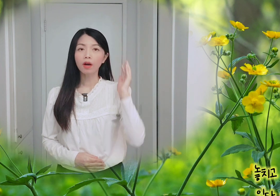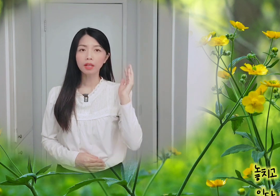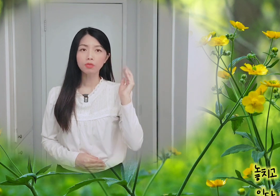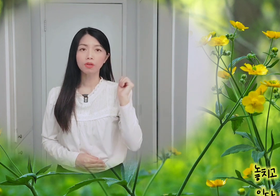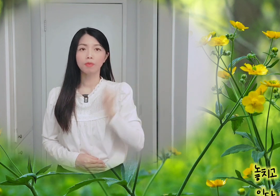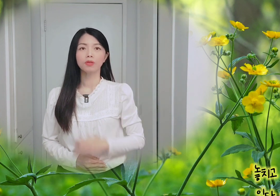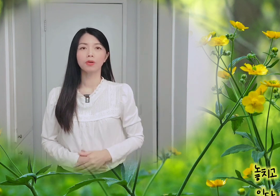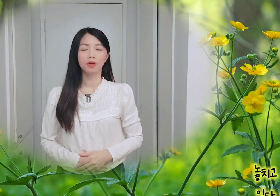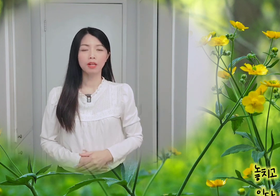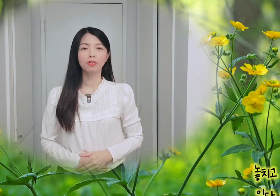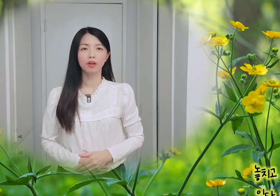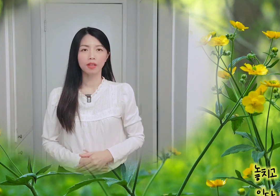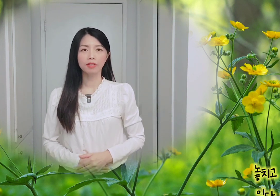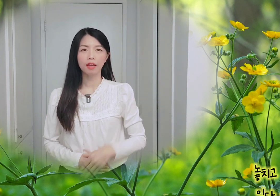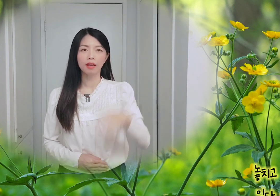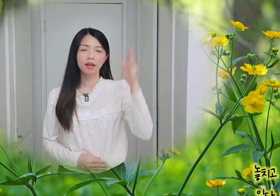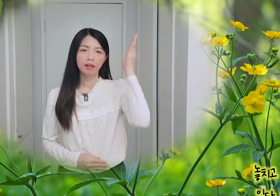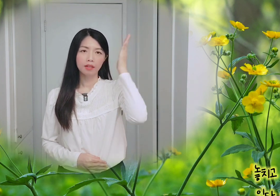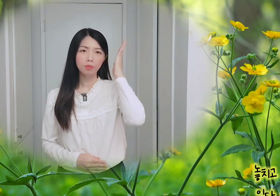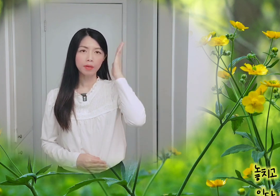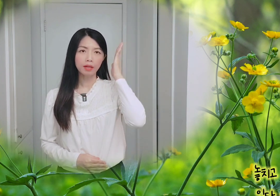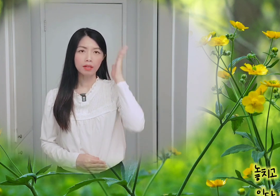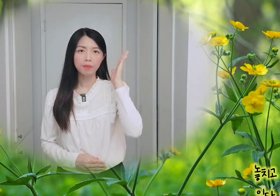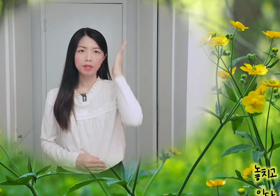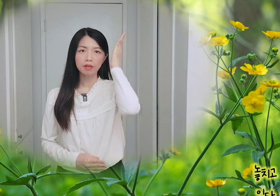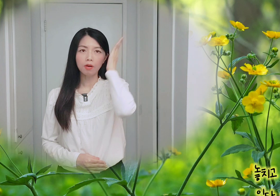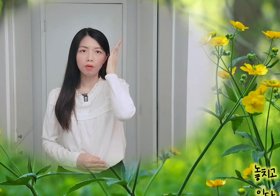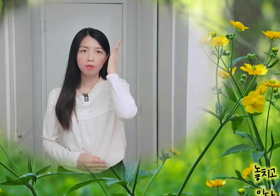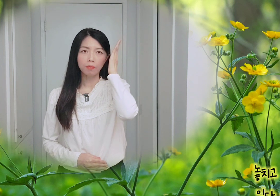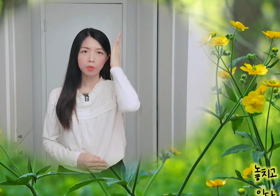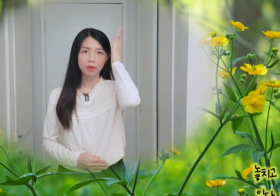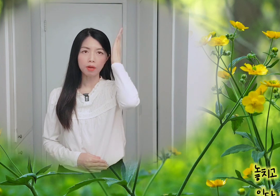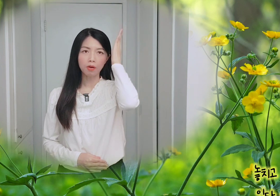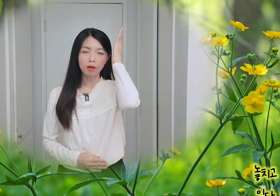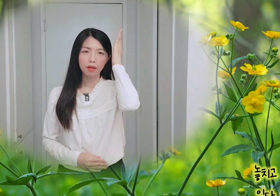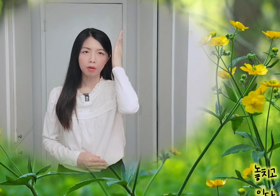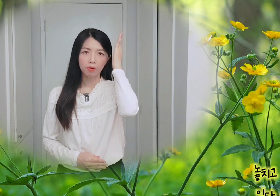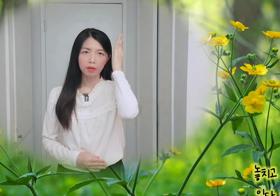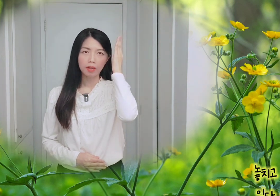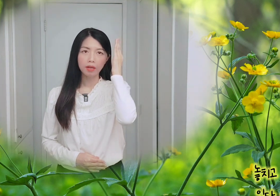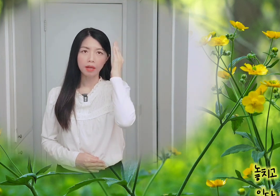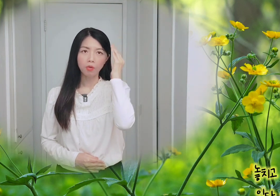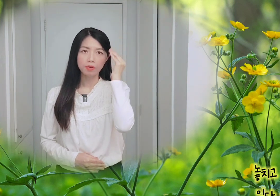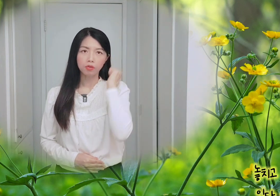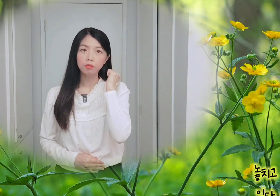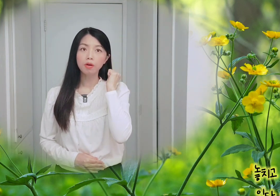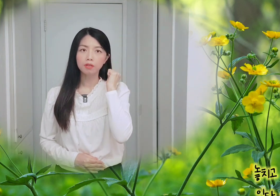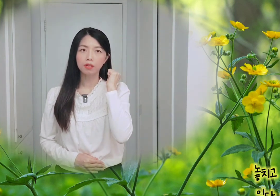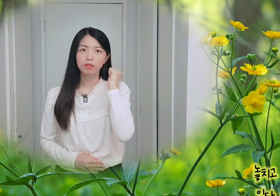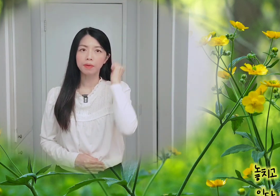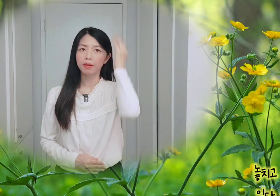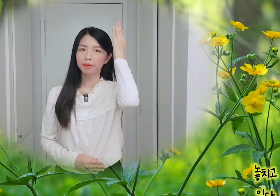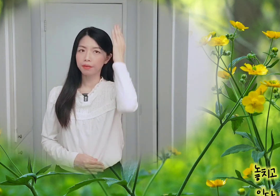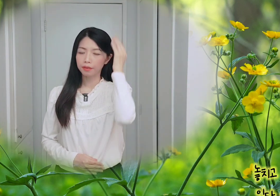일단 기억하다 수어를 먼저 알려드려야 되는데 일단 손바닥을 펴셔서 얼굴 옆쪽에서 이렇게 내려오면서